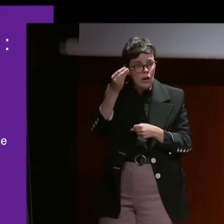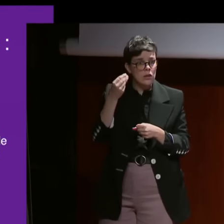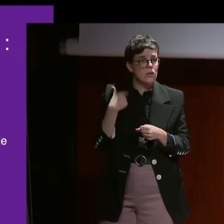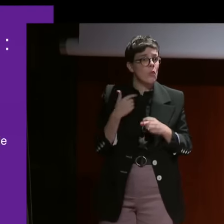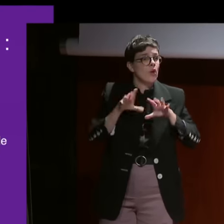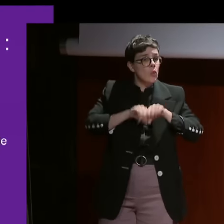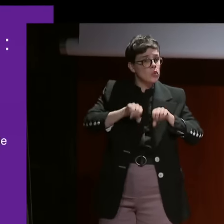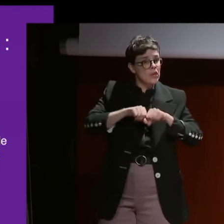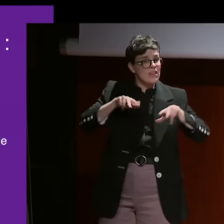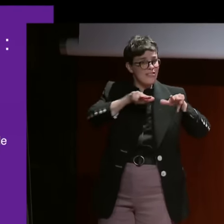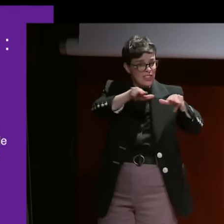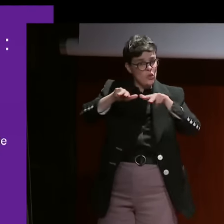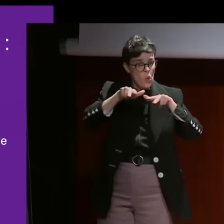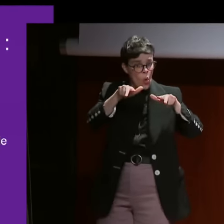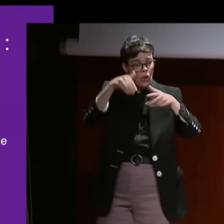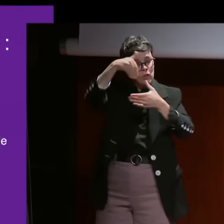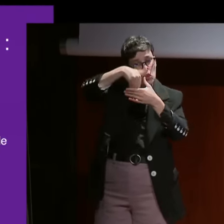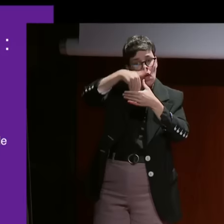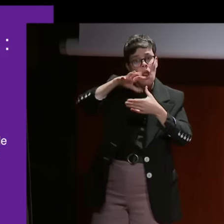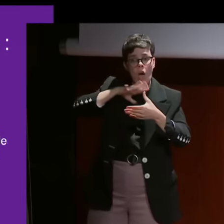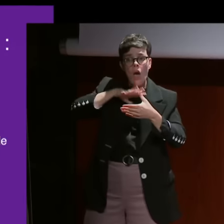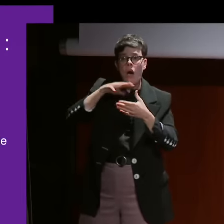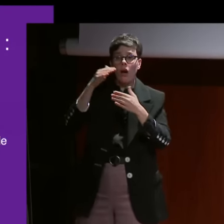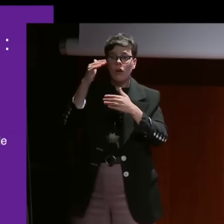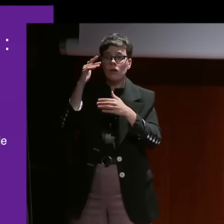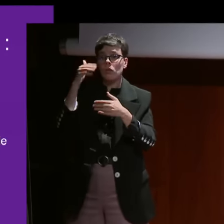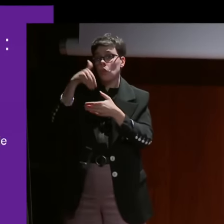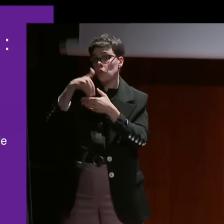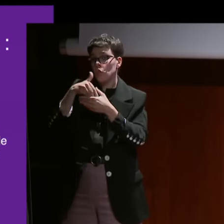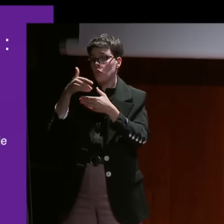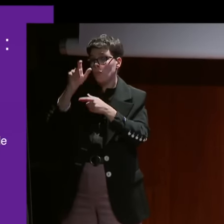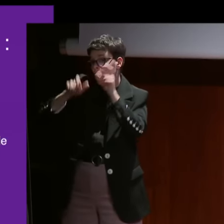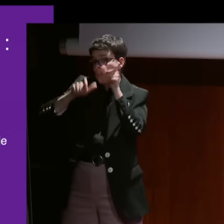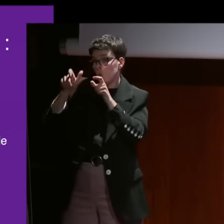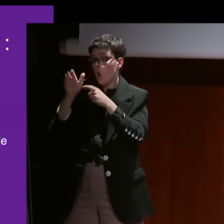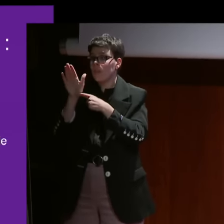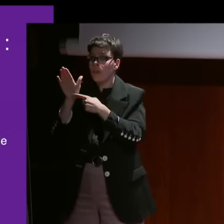dans mon travail de doctorat, je produis des vidéos.